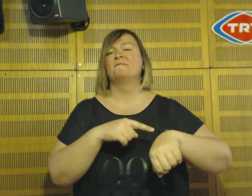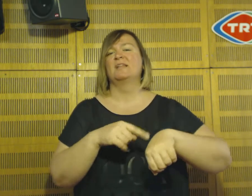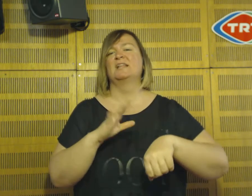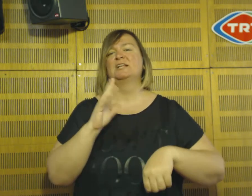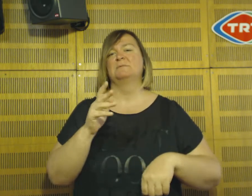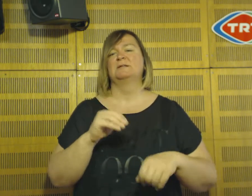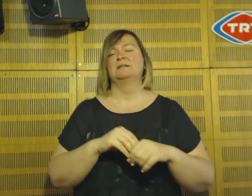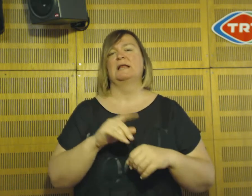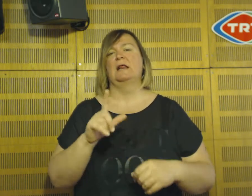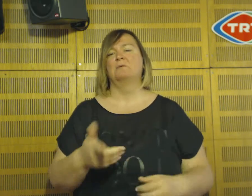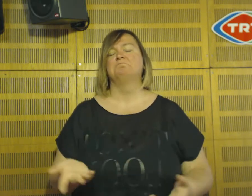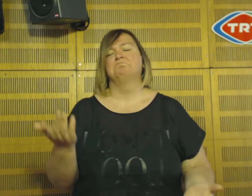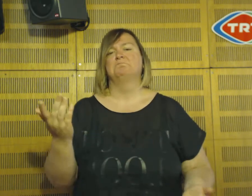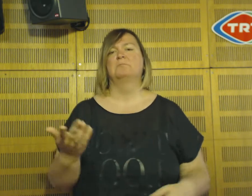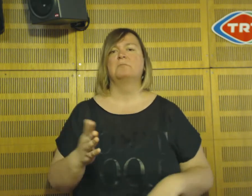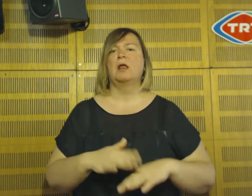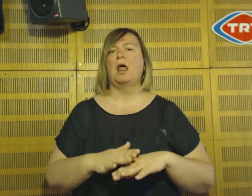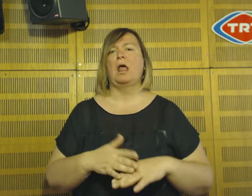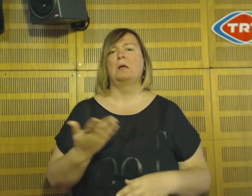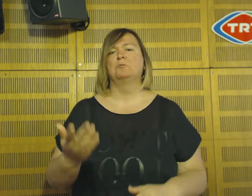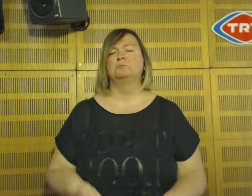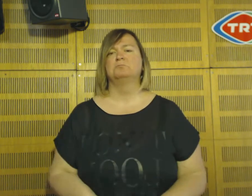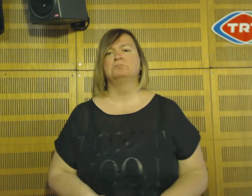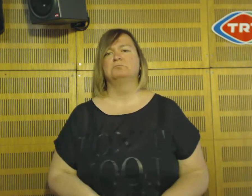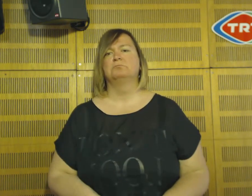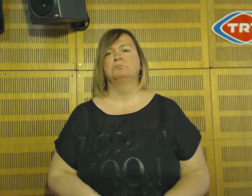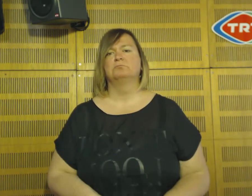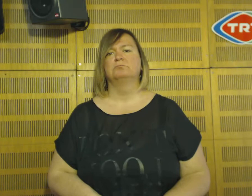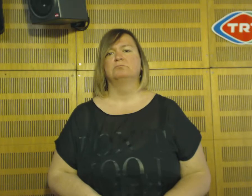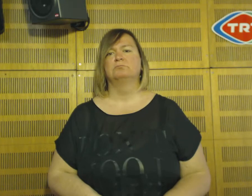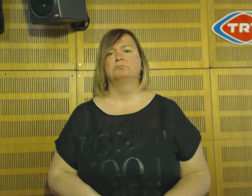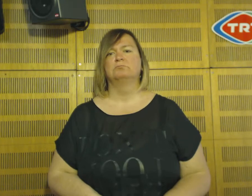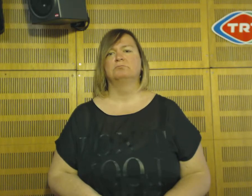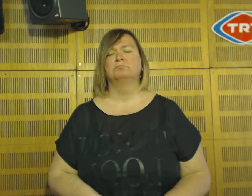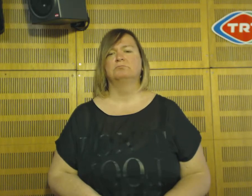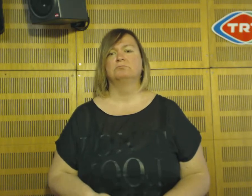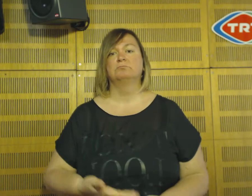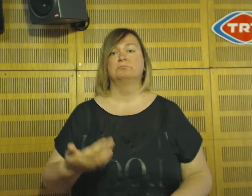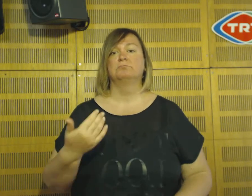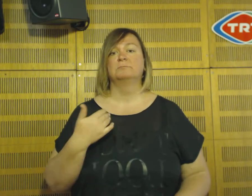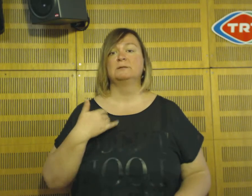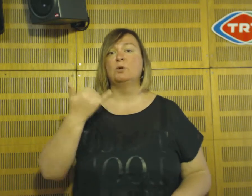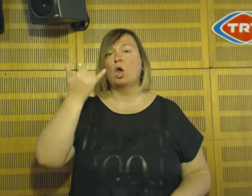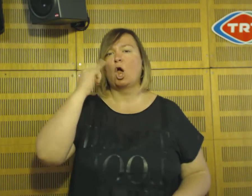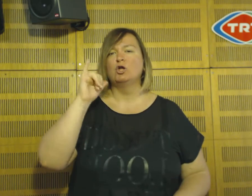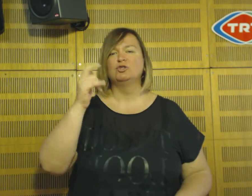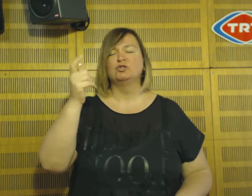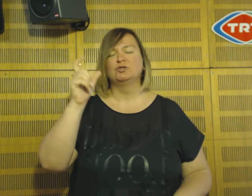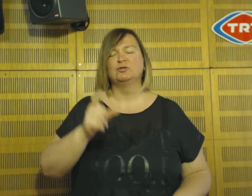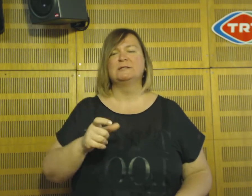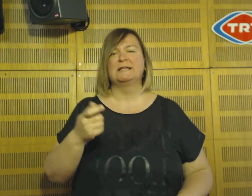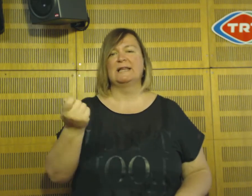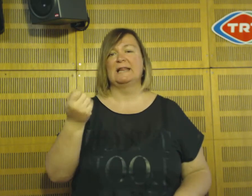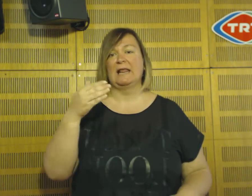gerekiyor. Mesela ne yaptırmaya çalışıyoruz? Bizim koçlarımız yerleştirmeyi yaptıktan